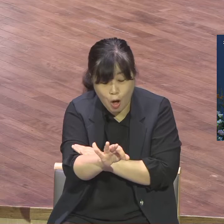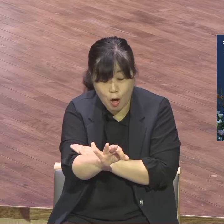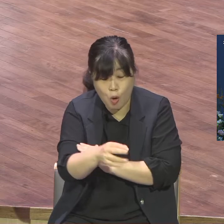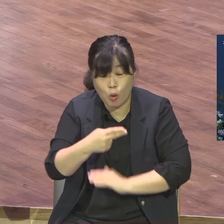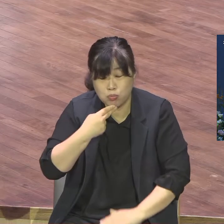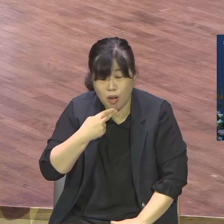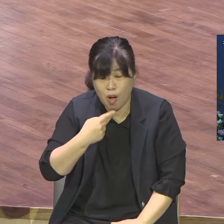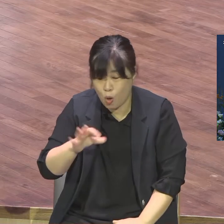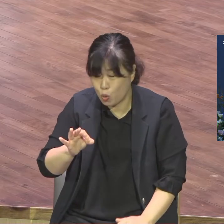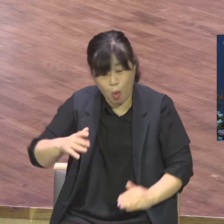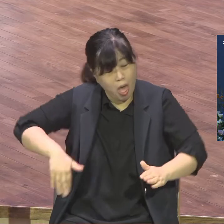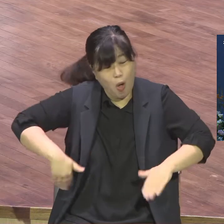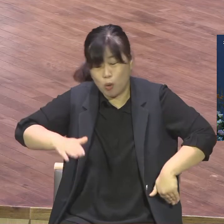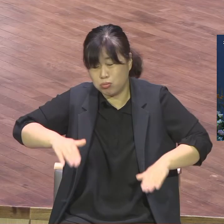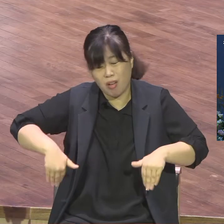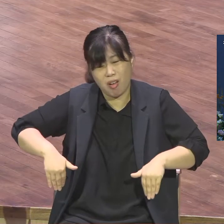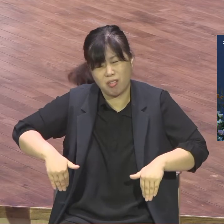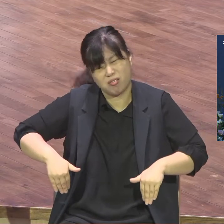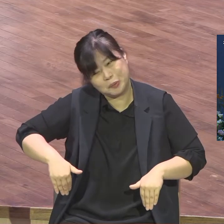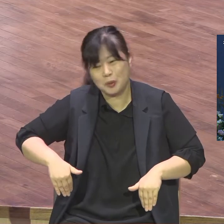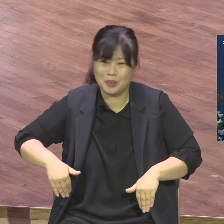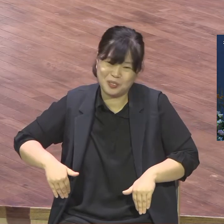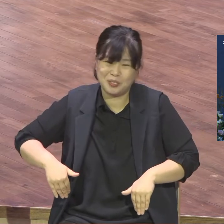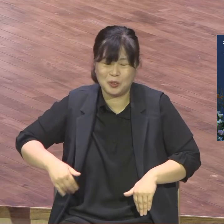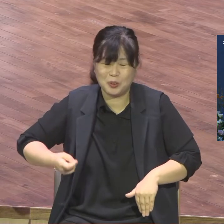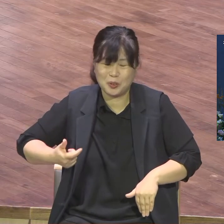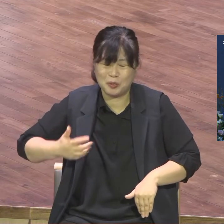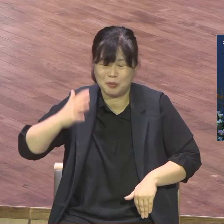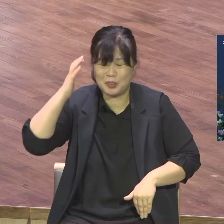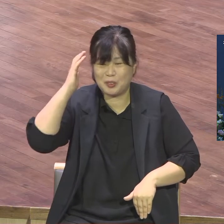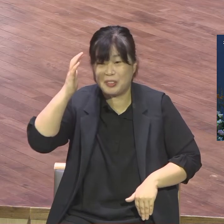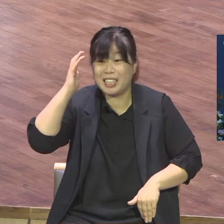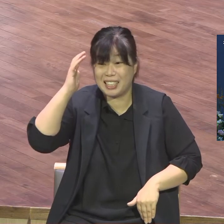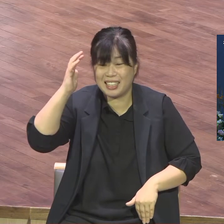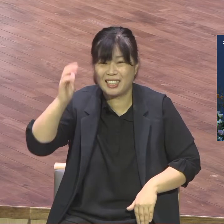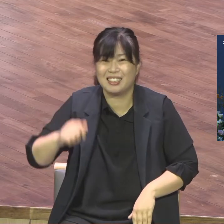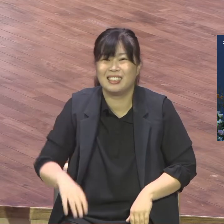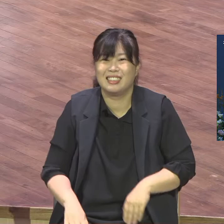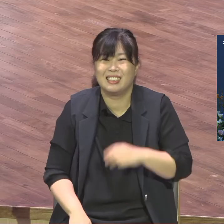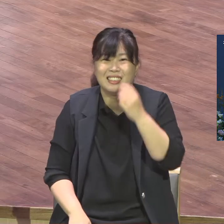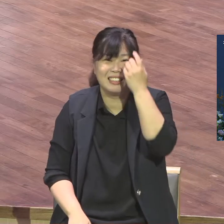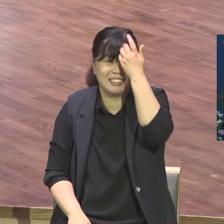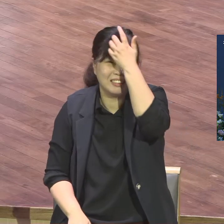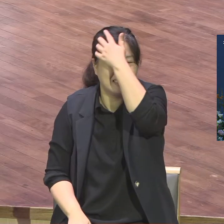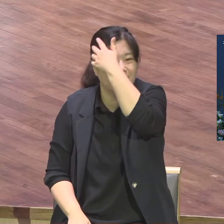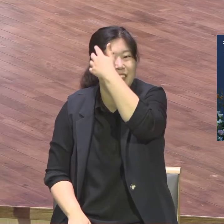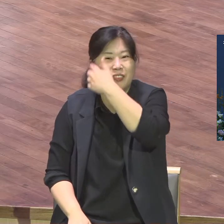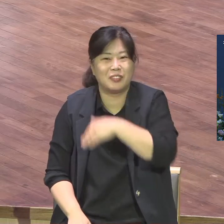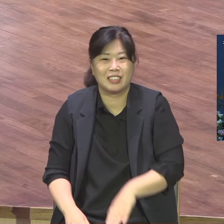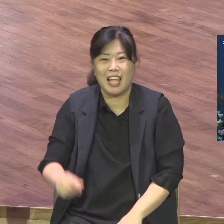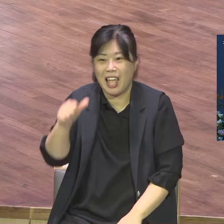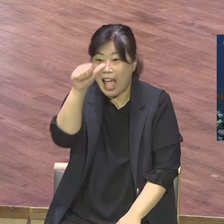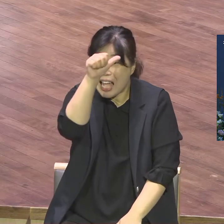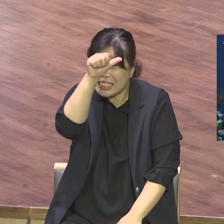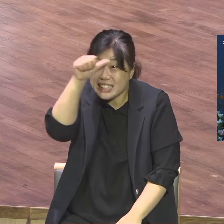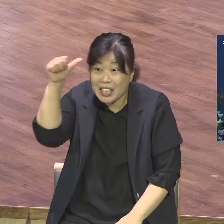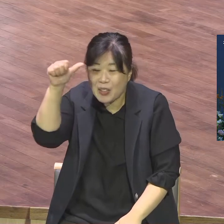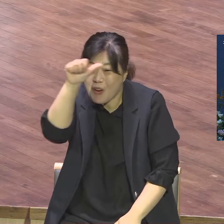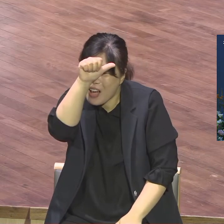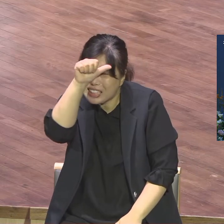거. 하나님이 축복을 하셨어요. 청년들 내가 장로 세운다기엔 다들 눈에 벌개가 되고 싶어